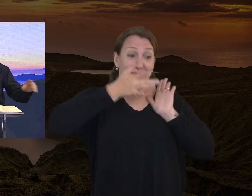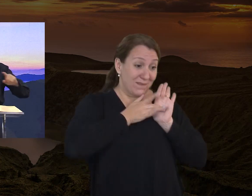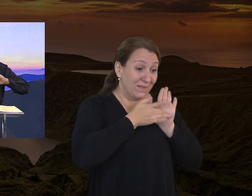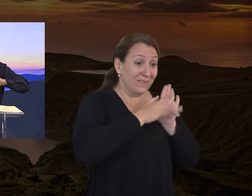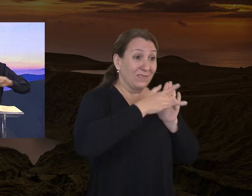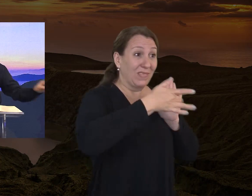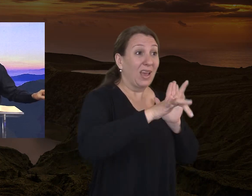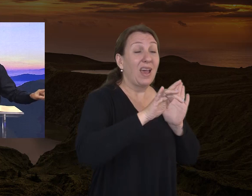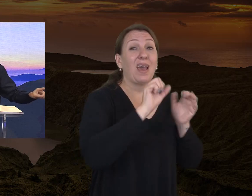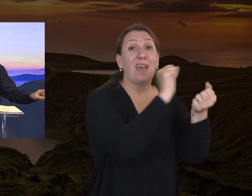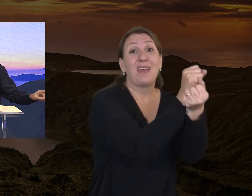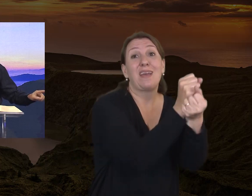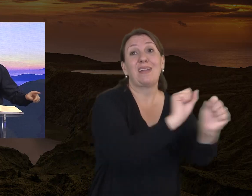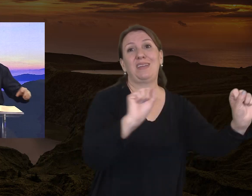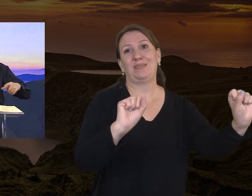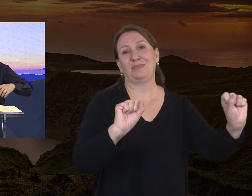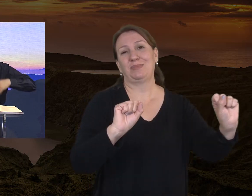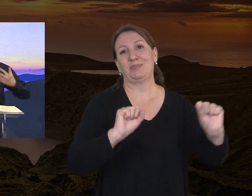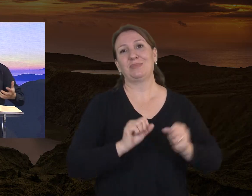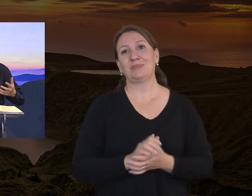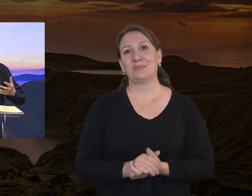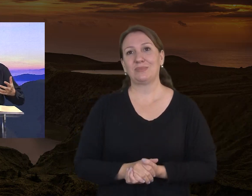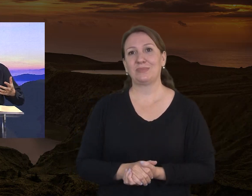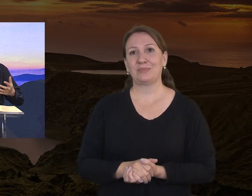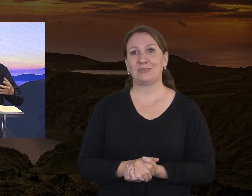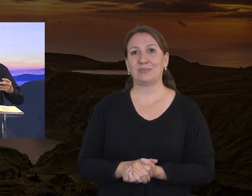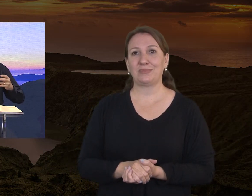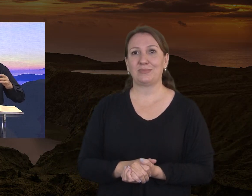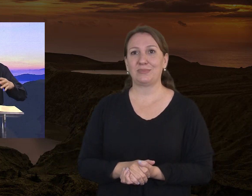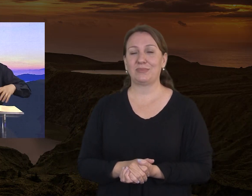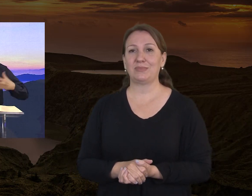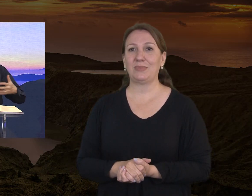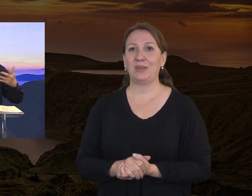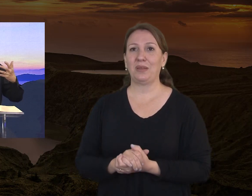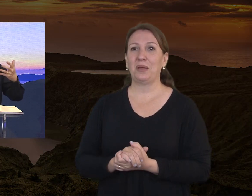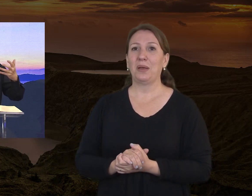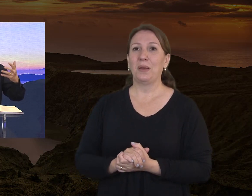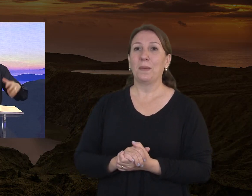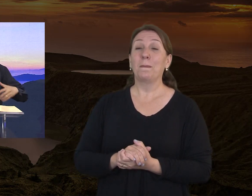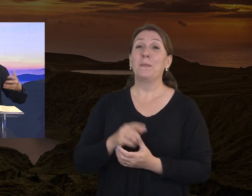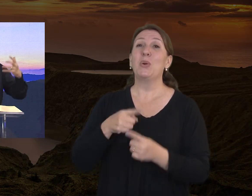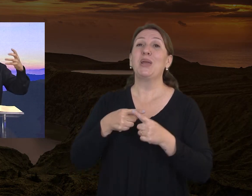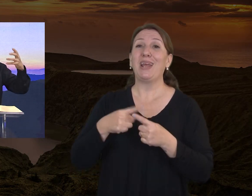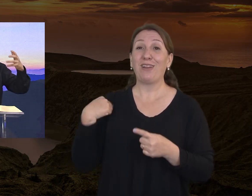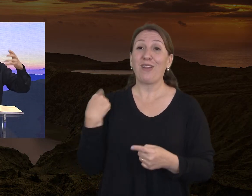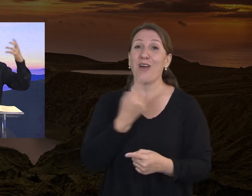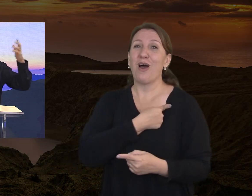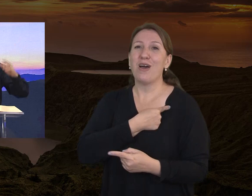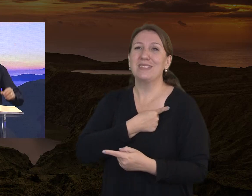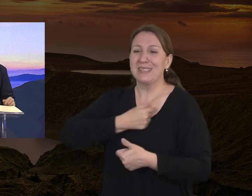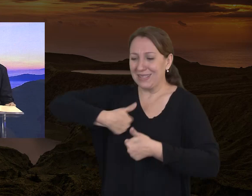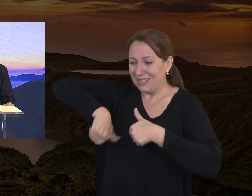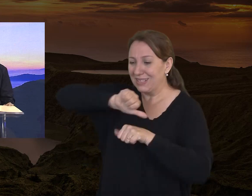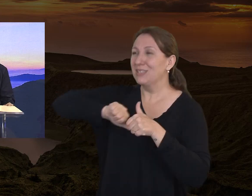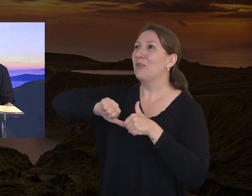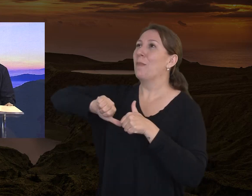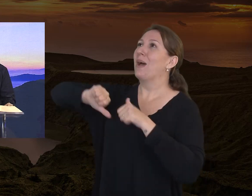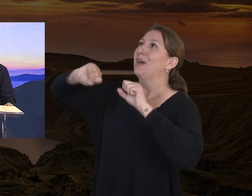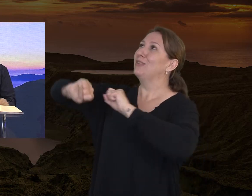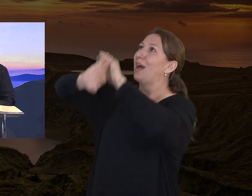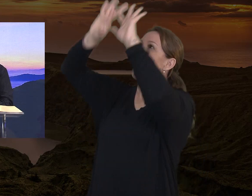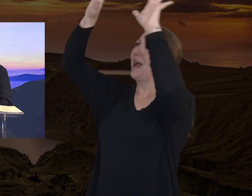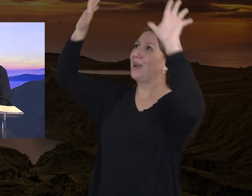toda do cativeiro da corrupção com o quê? Com a manifestação da glória dos filhos de